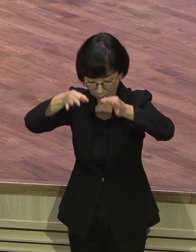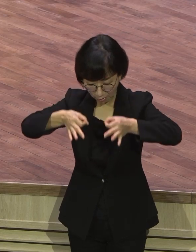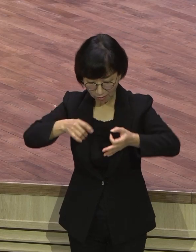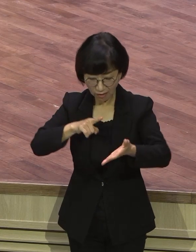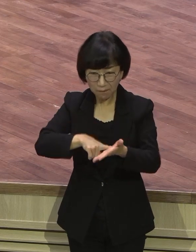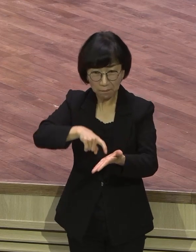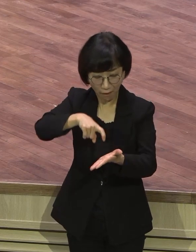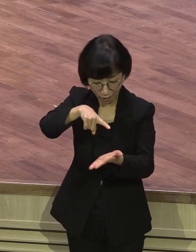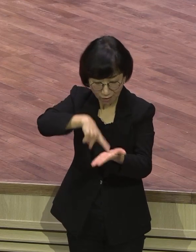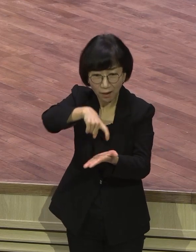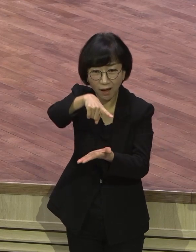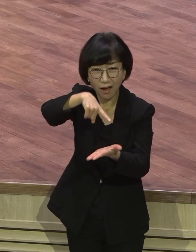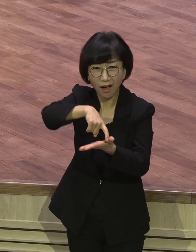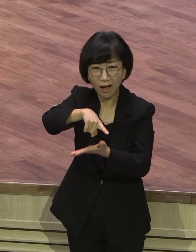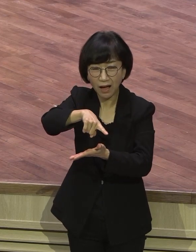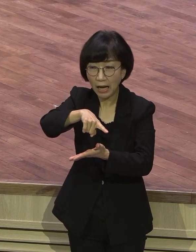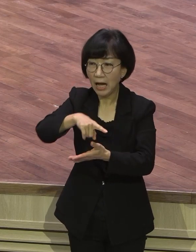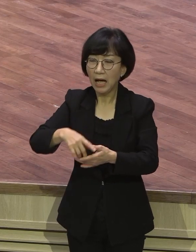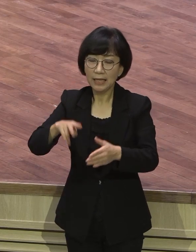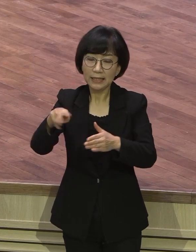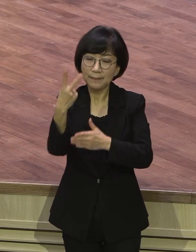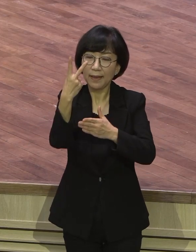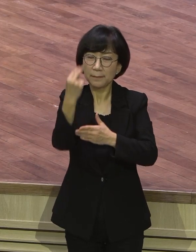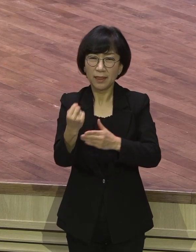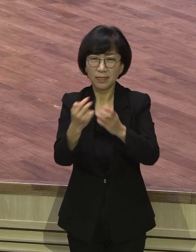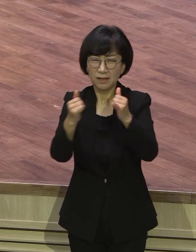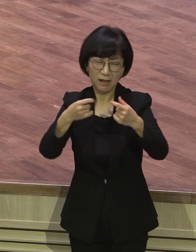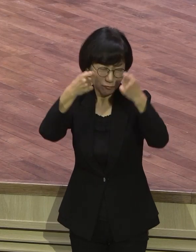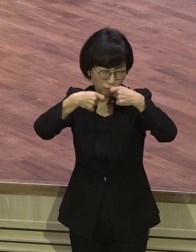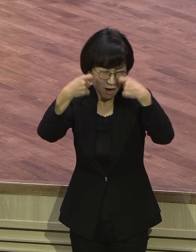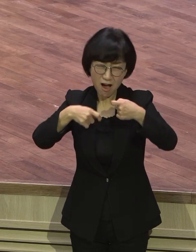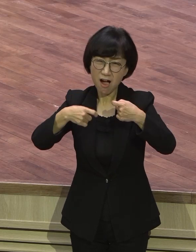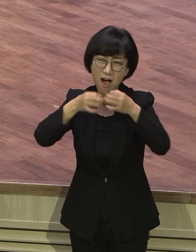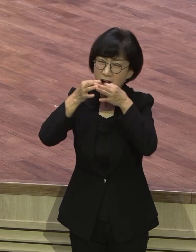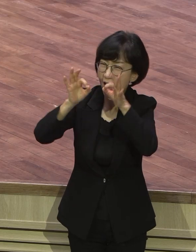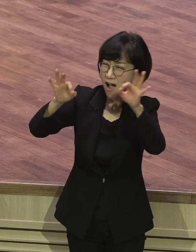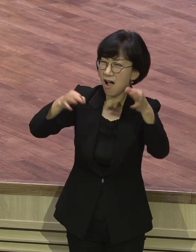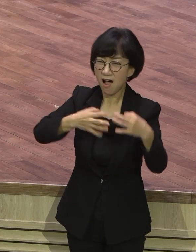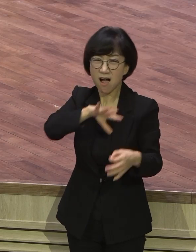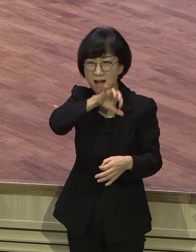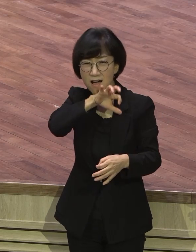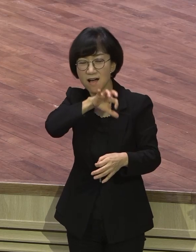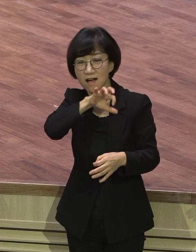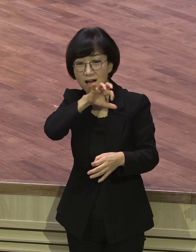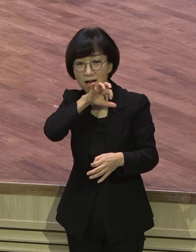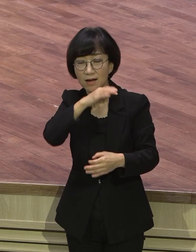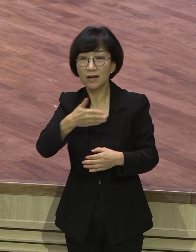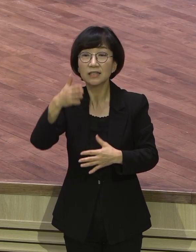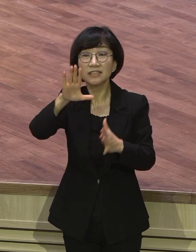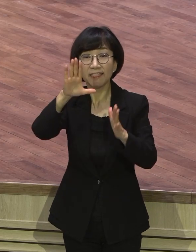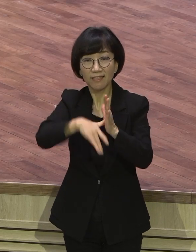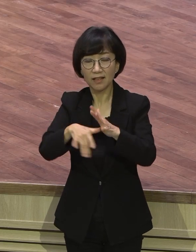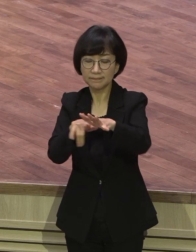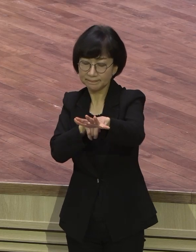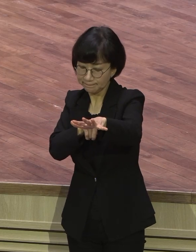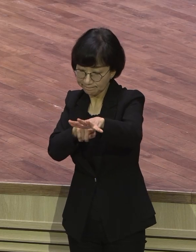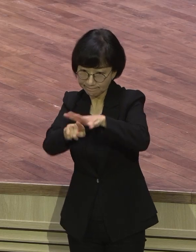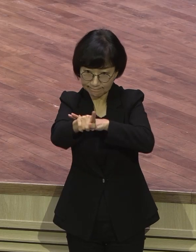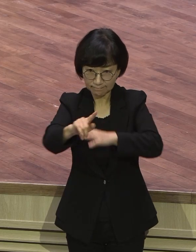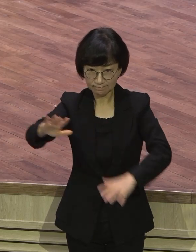200만 명이 싹 다 불신앙. 울고불고 난리 났어요. 그런데 이 갈렙은 당당하게